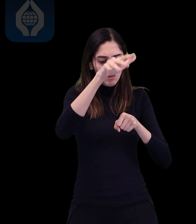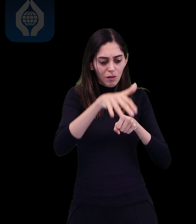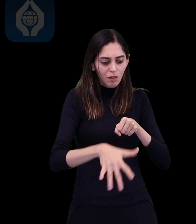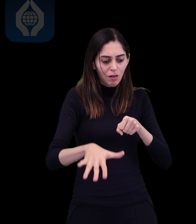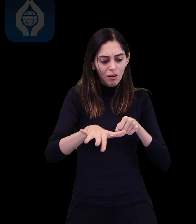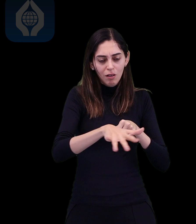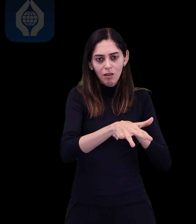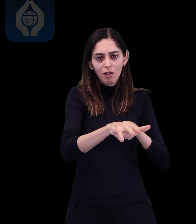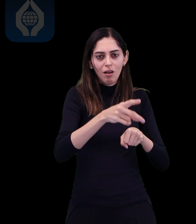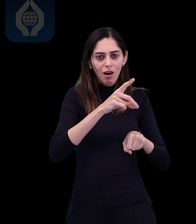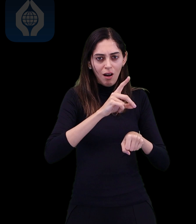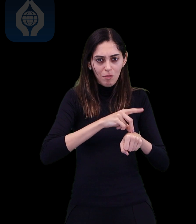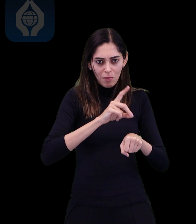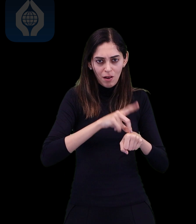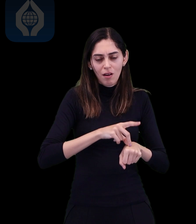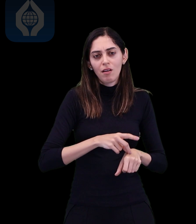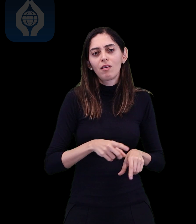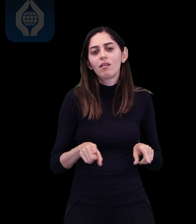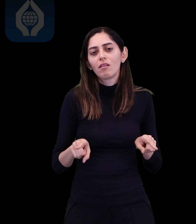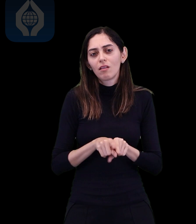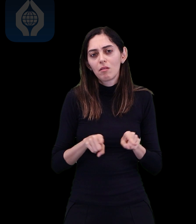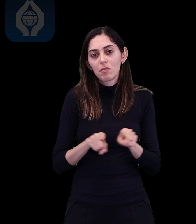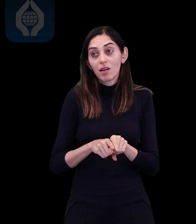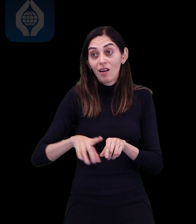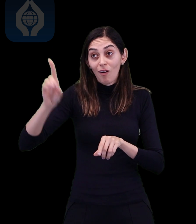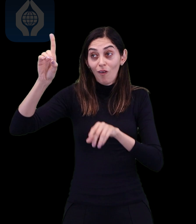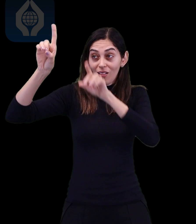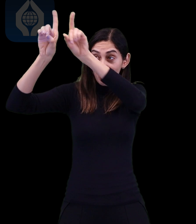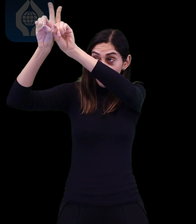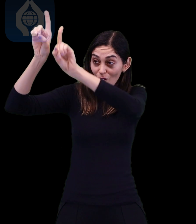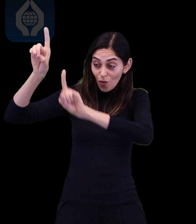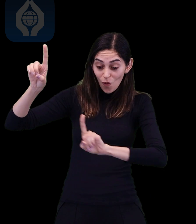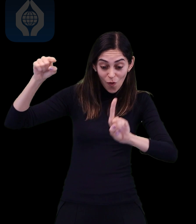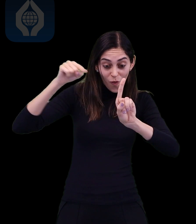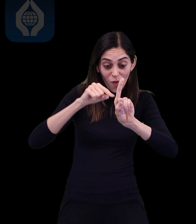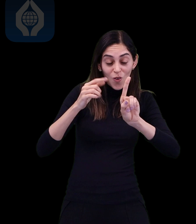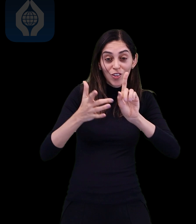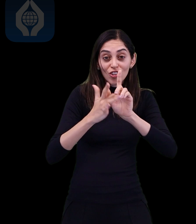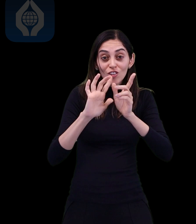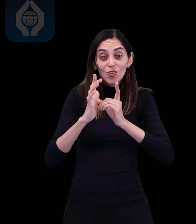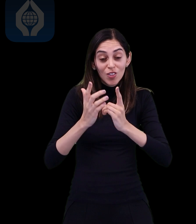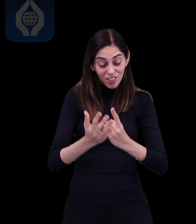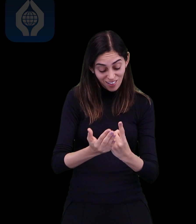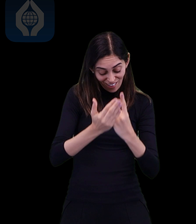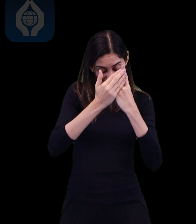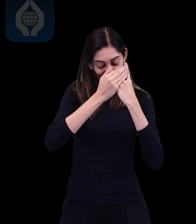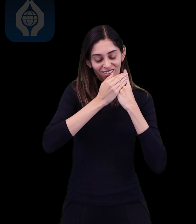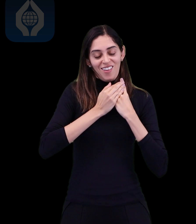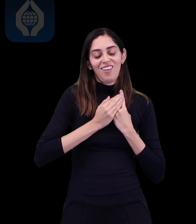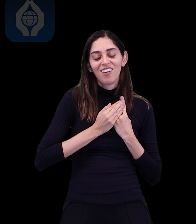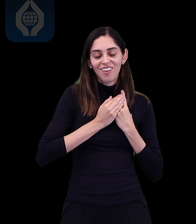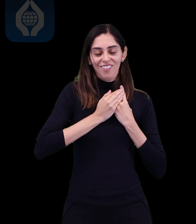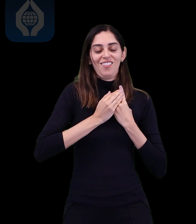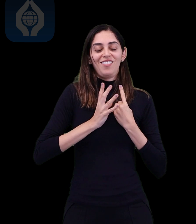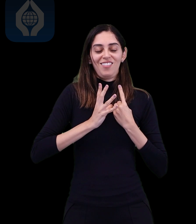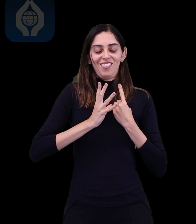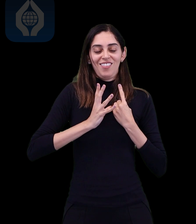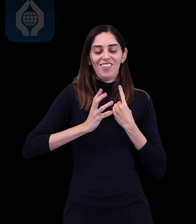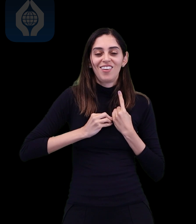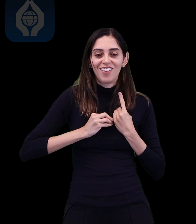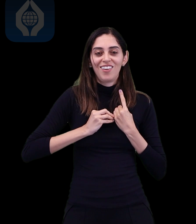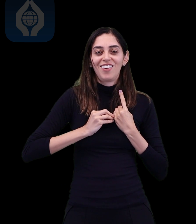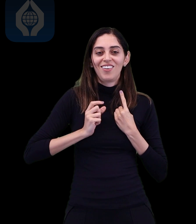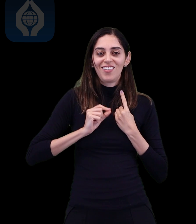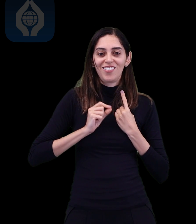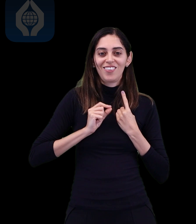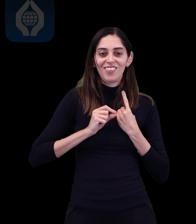eterna. Se uma pessoa recusa alimentar-se, vai morrer fisicamente. Porém, qualquer um que recuse